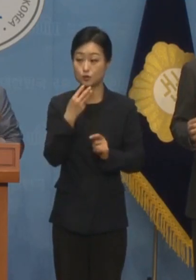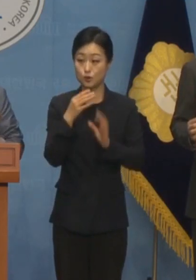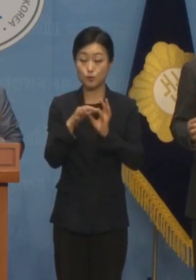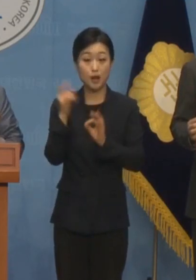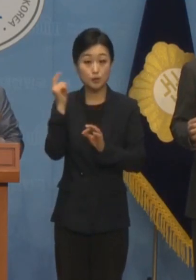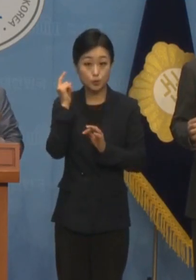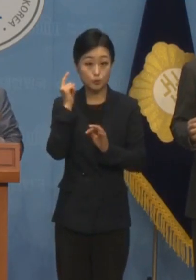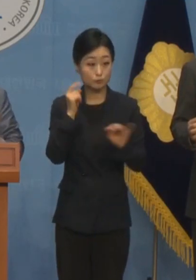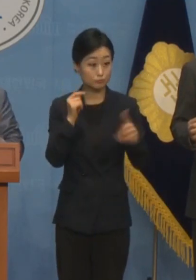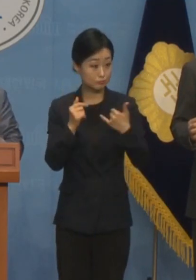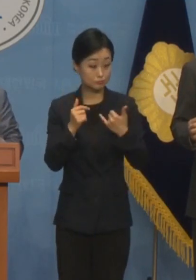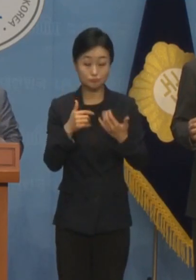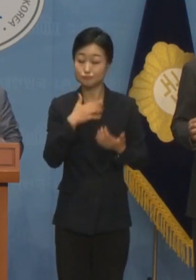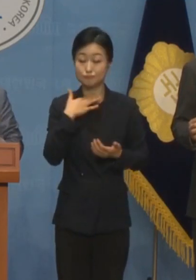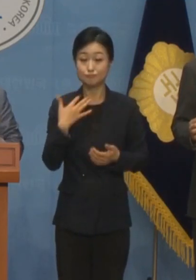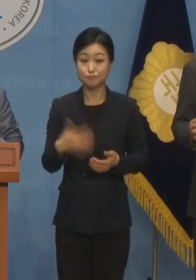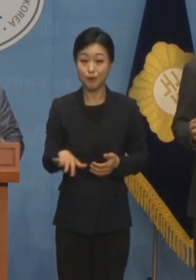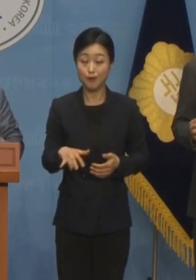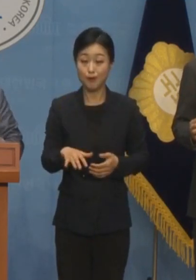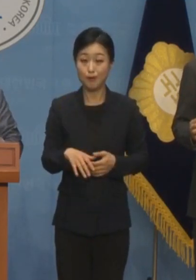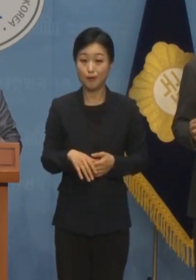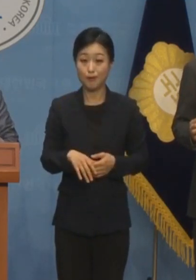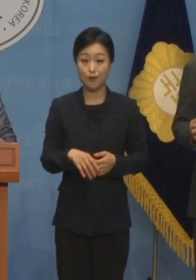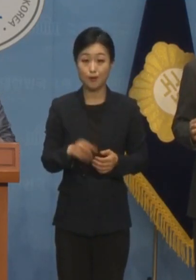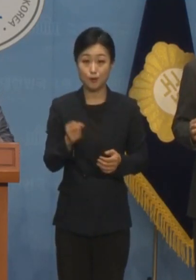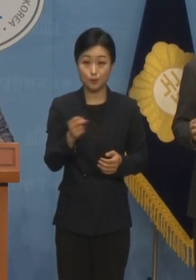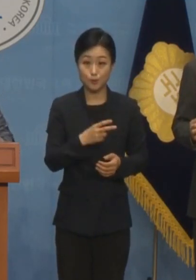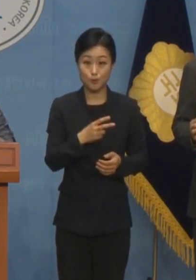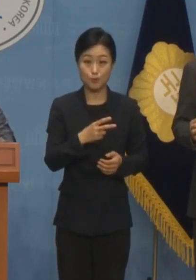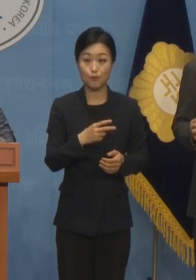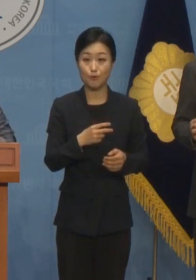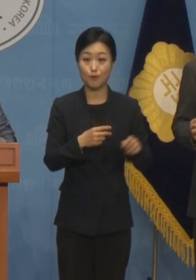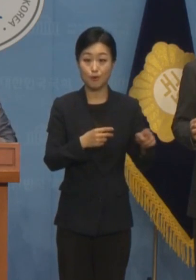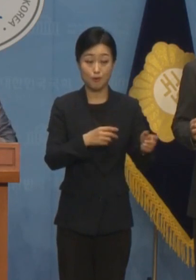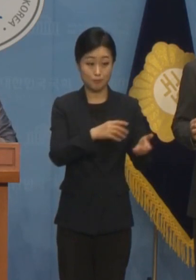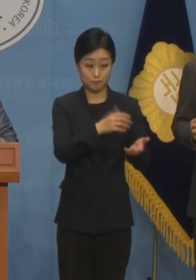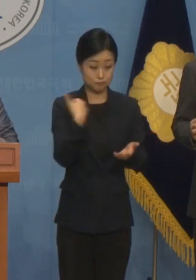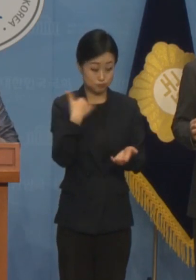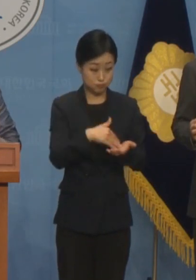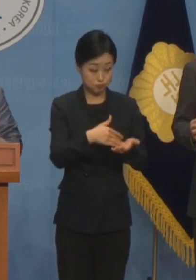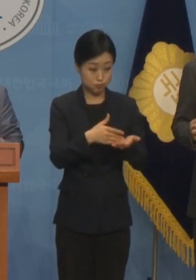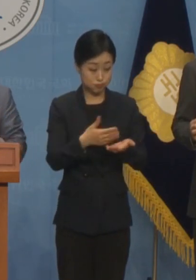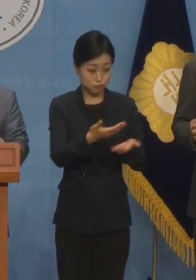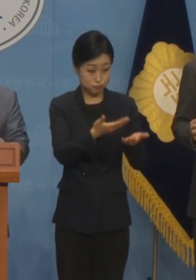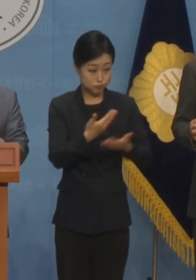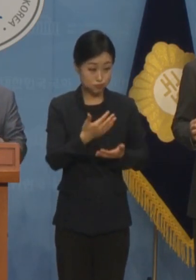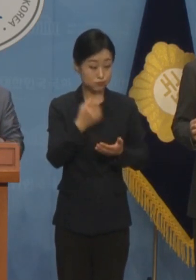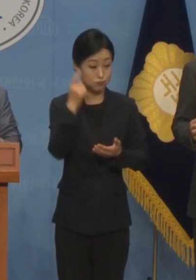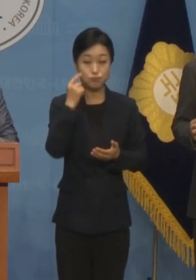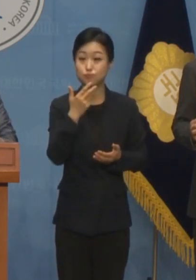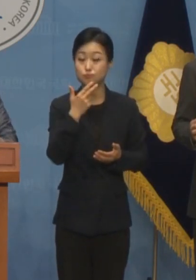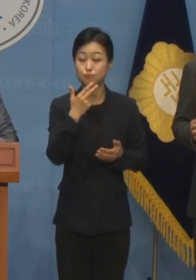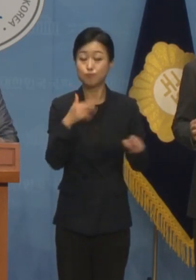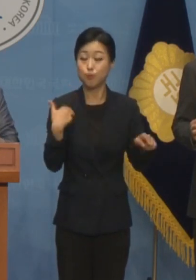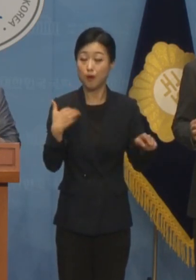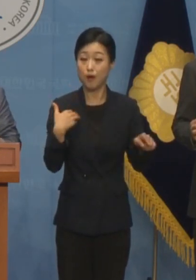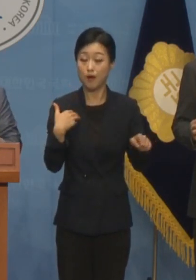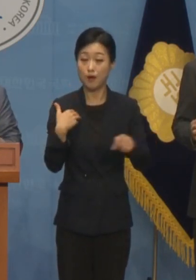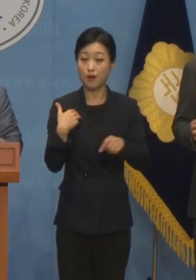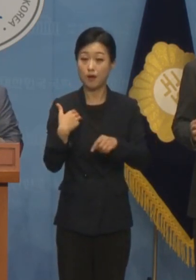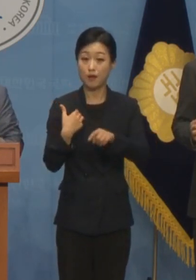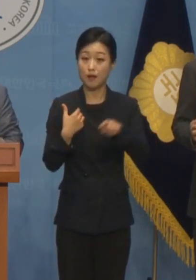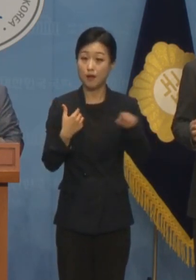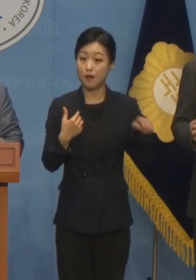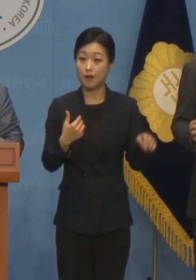한 번도 연락을 받은 적도 없고 실제 반환도 이루지 않았습니다. 본인이 대통령으로 생각하는